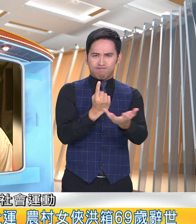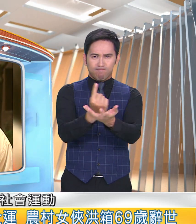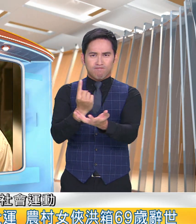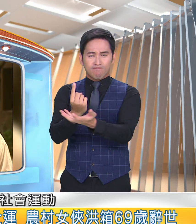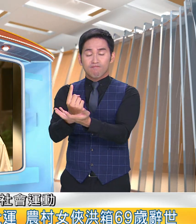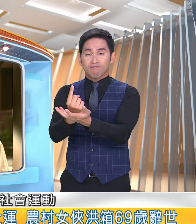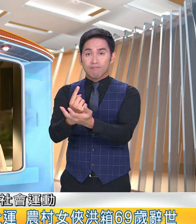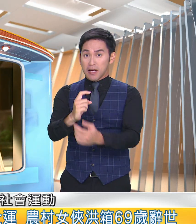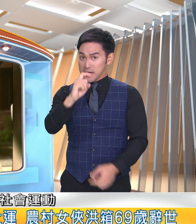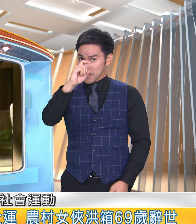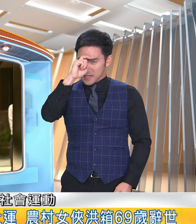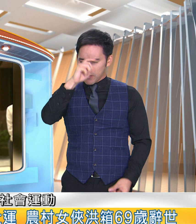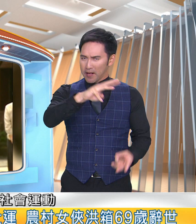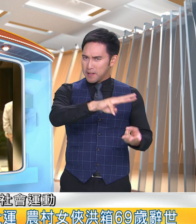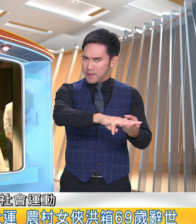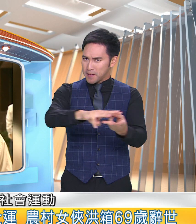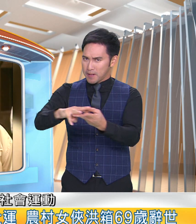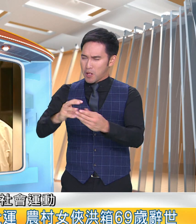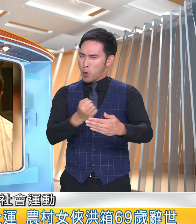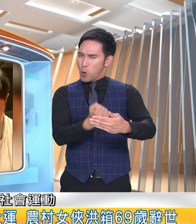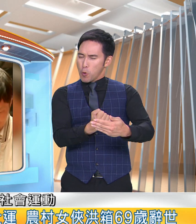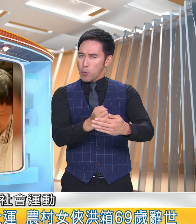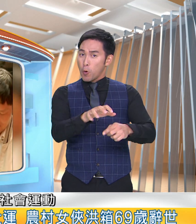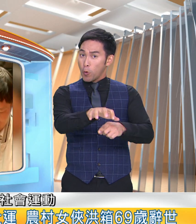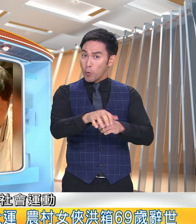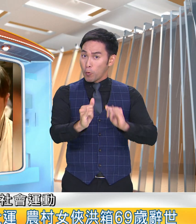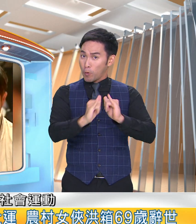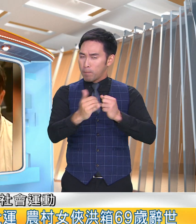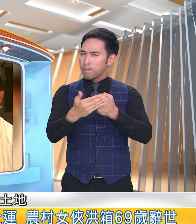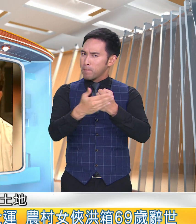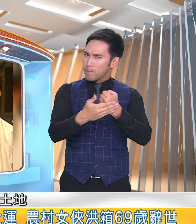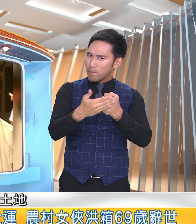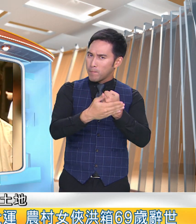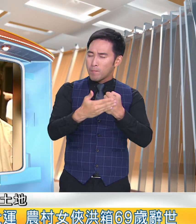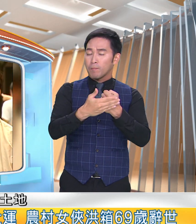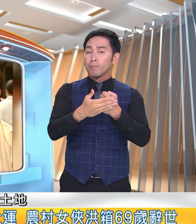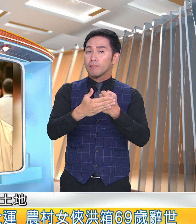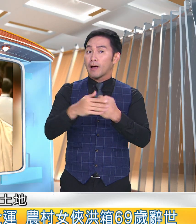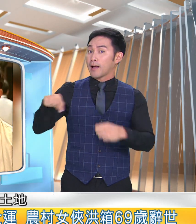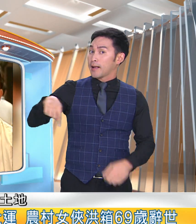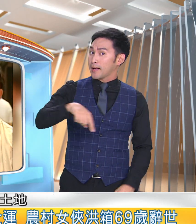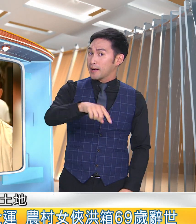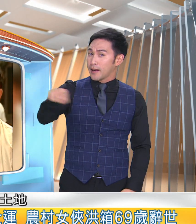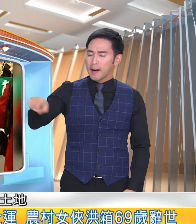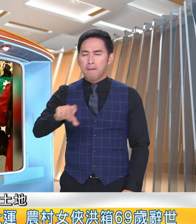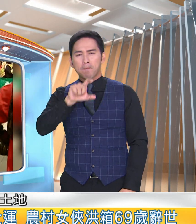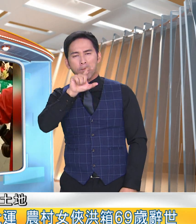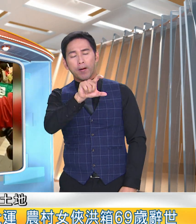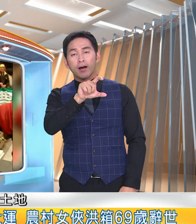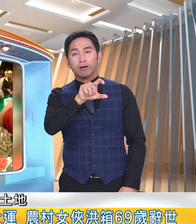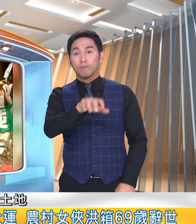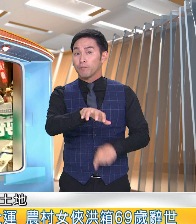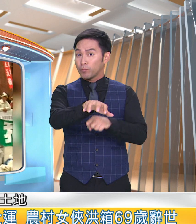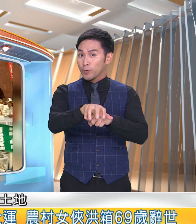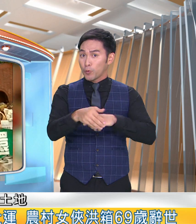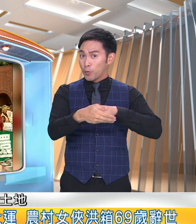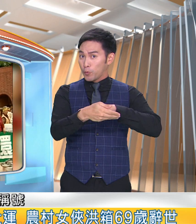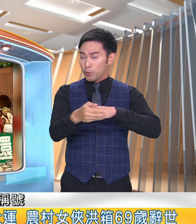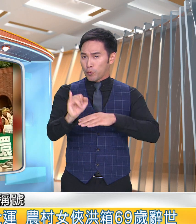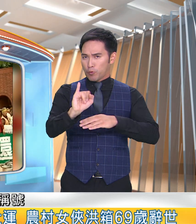投身各种社会运动，持续捍卫农业与土地，赢得农村